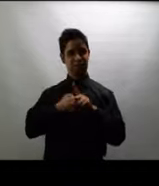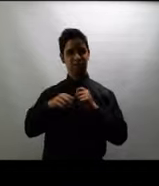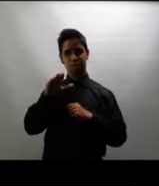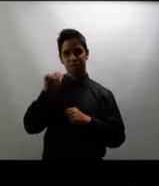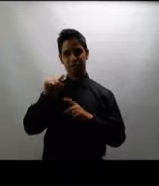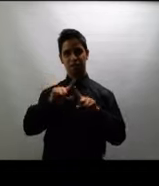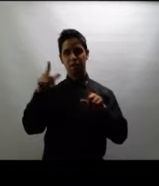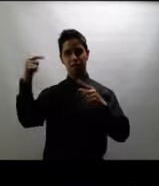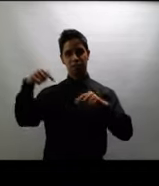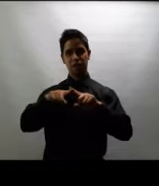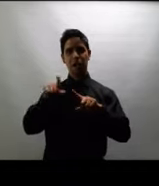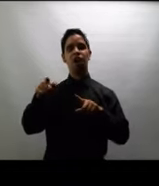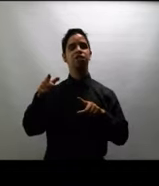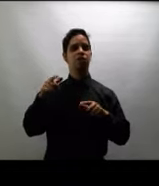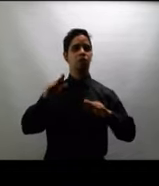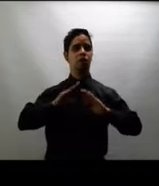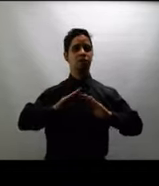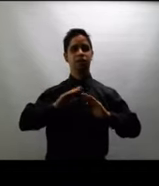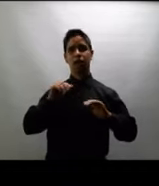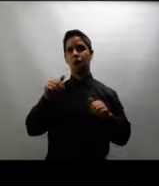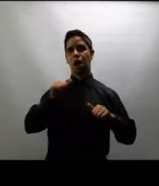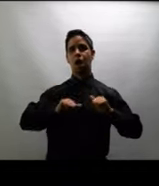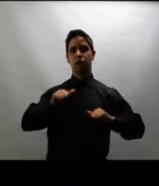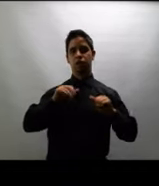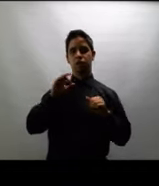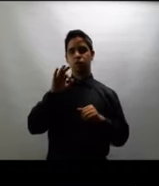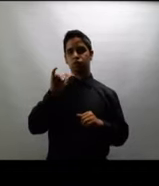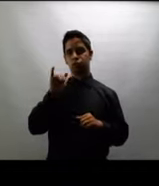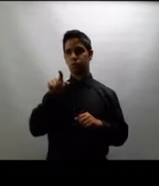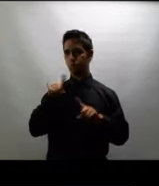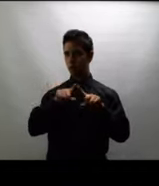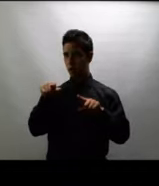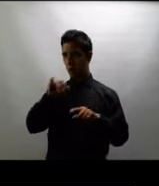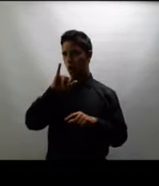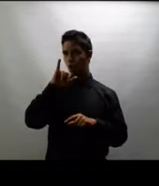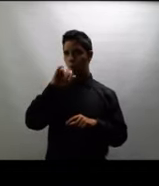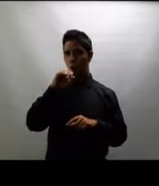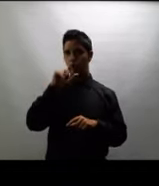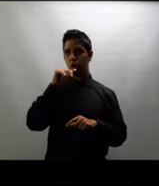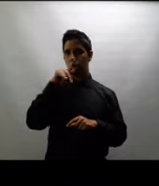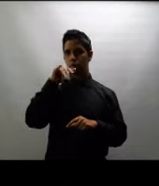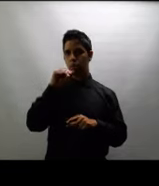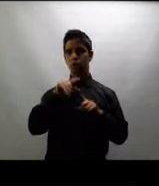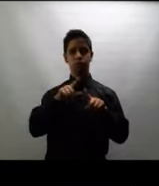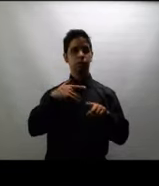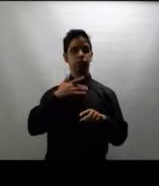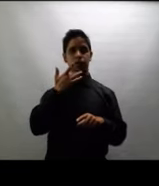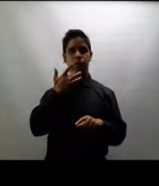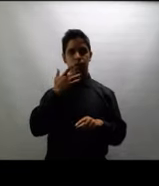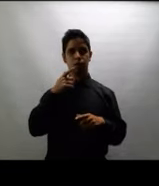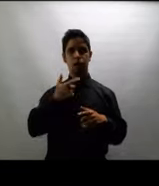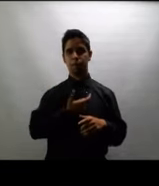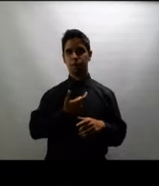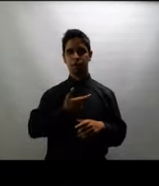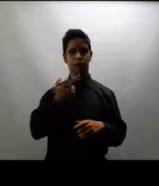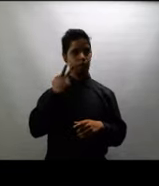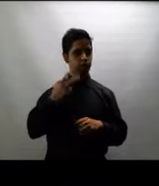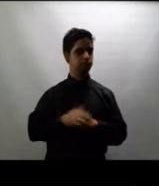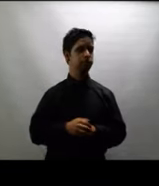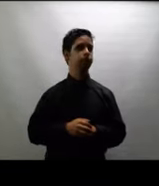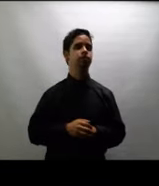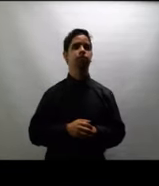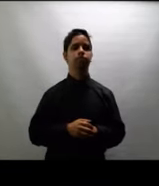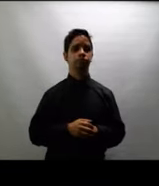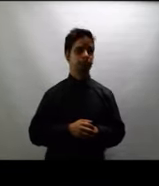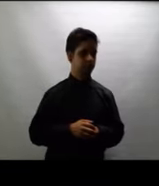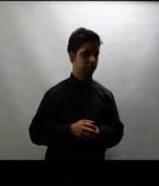Vamos a tener un mejor olímpico. Es olímpico. Oye, esa, eso como que vamos a tener sabor a medalla. Oye,